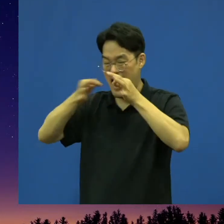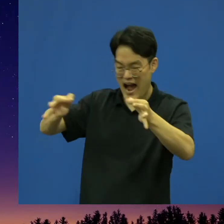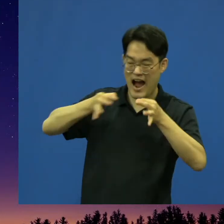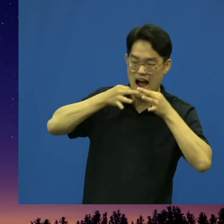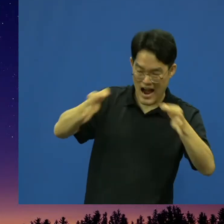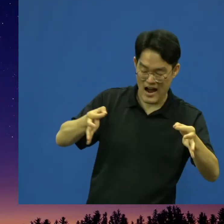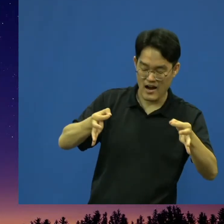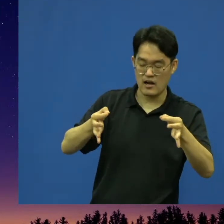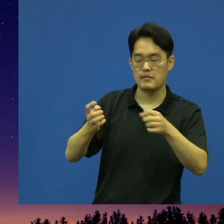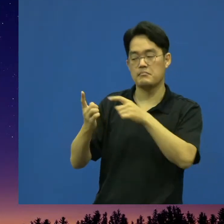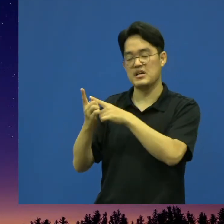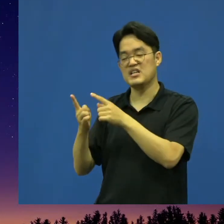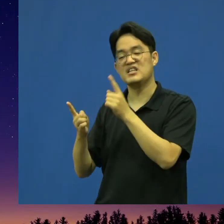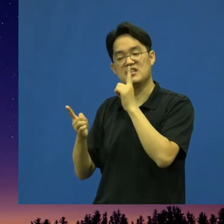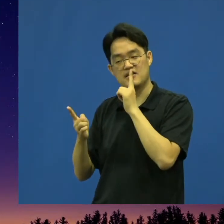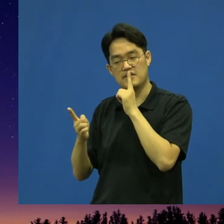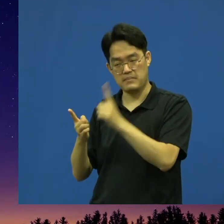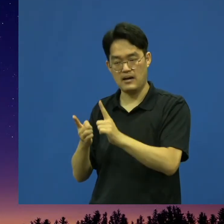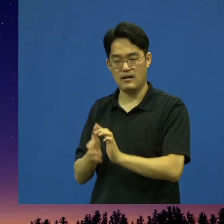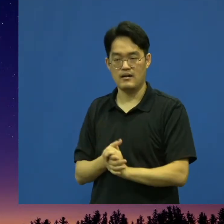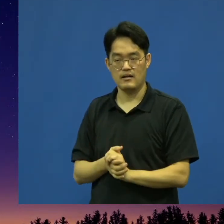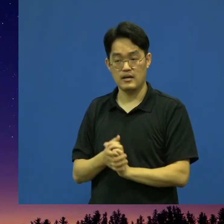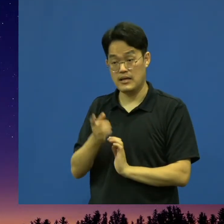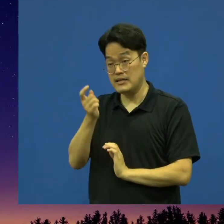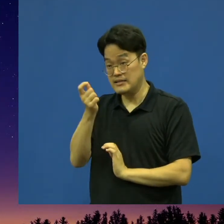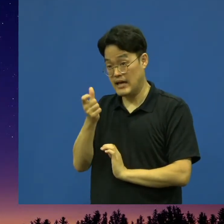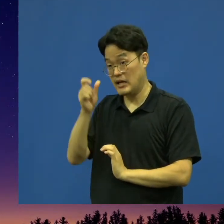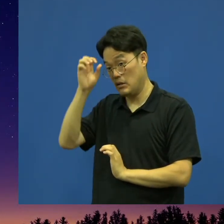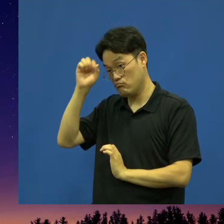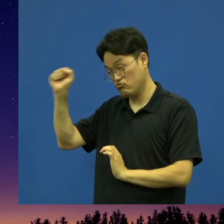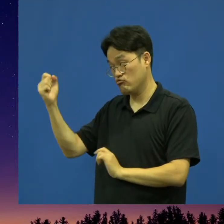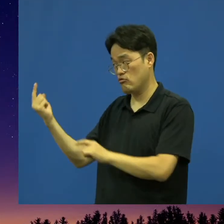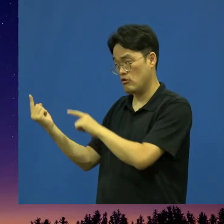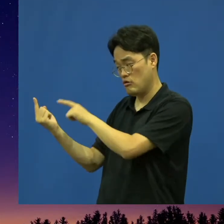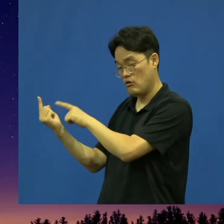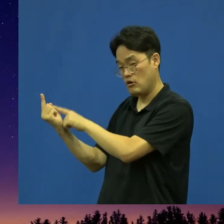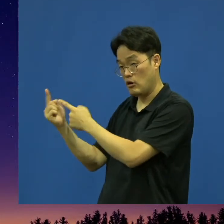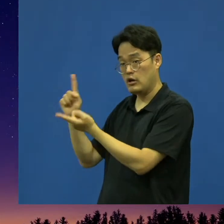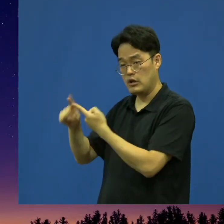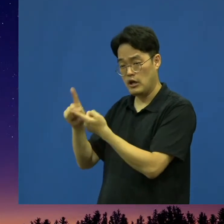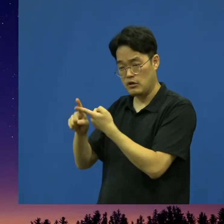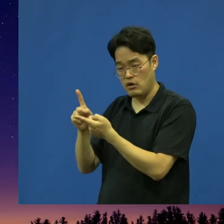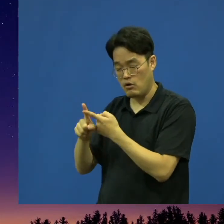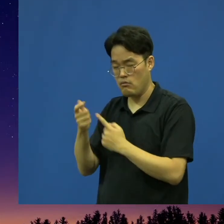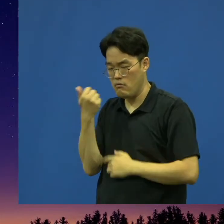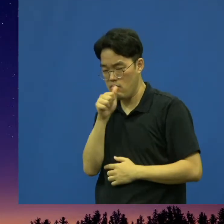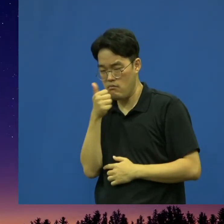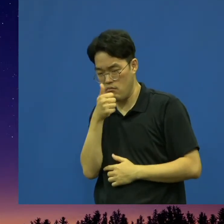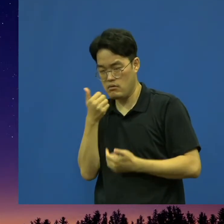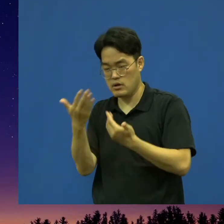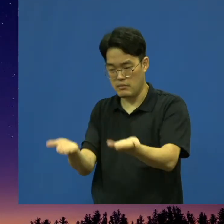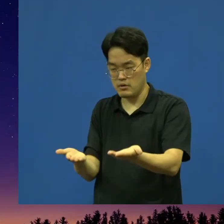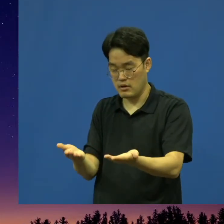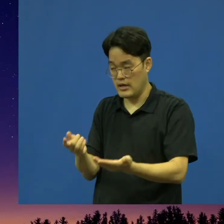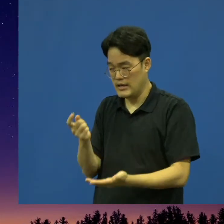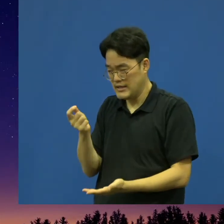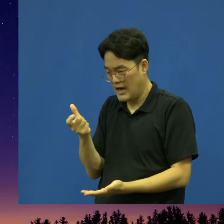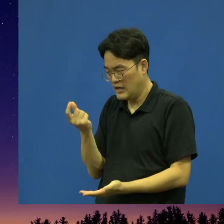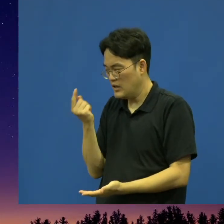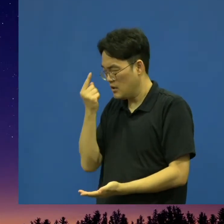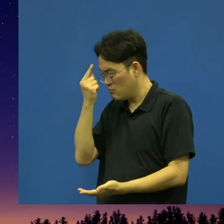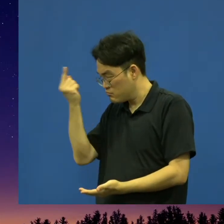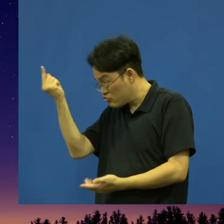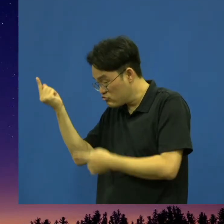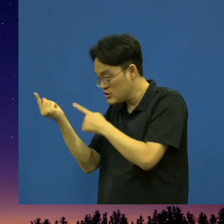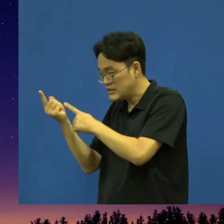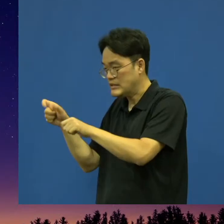거예요. 여러분, 그런데 이 작은 뿔을 지금 소개하면서 이 작은 뿔의 특징이 나와요. 20절